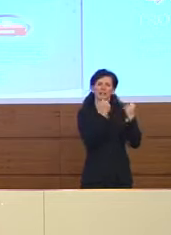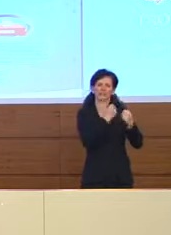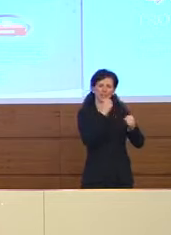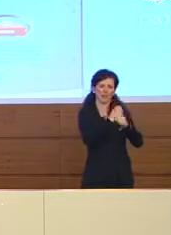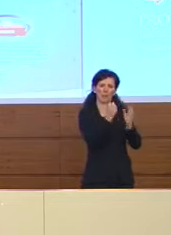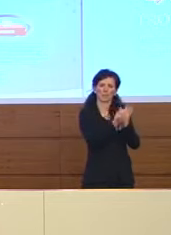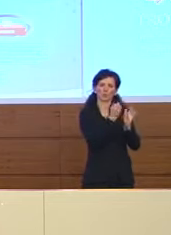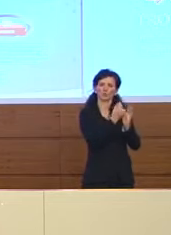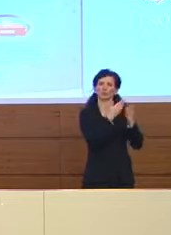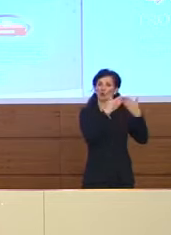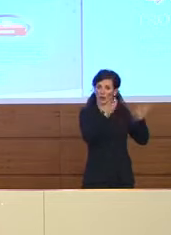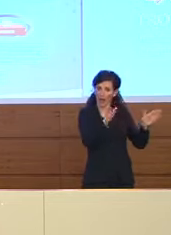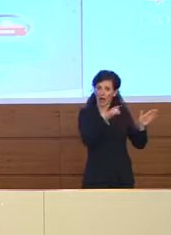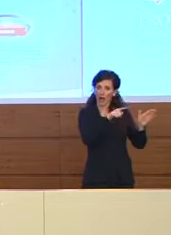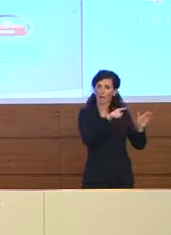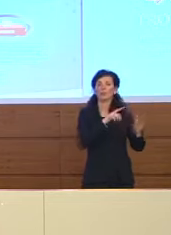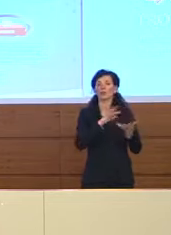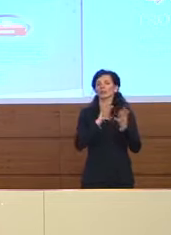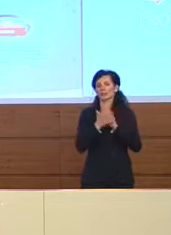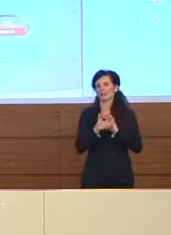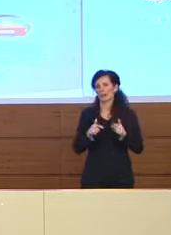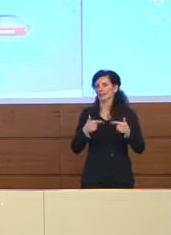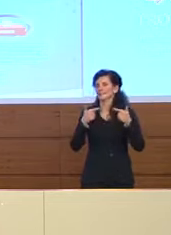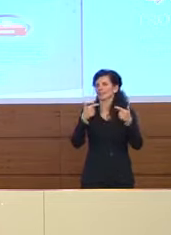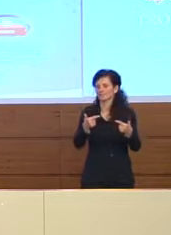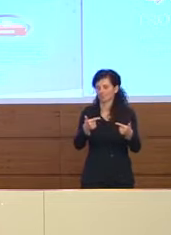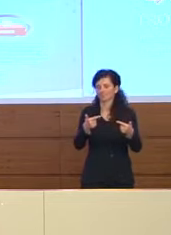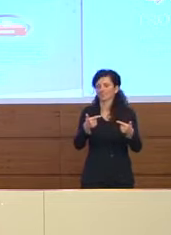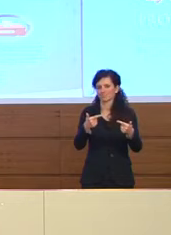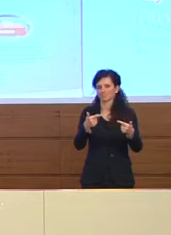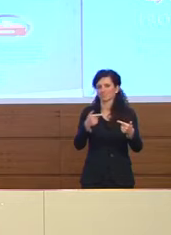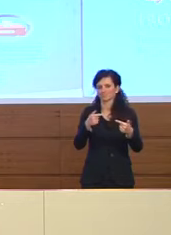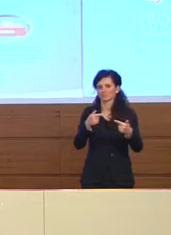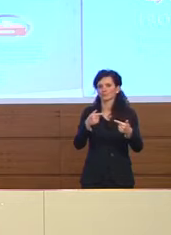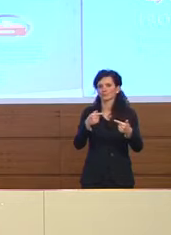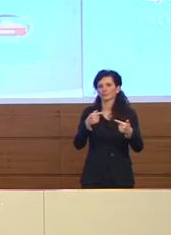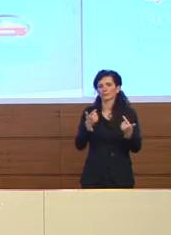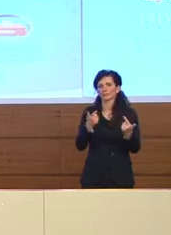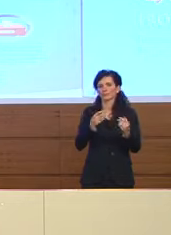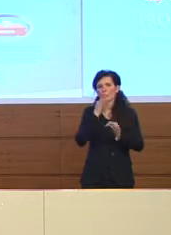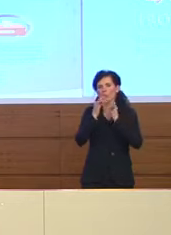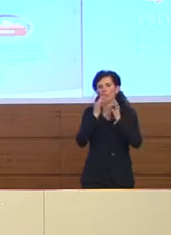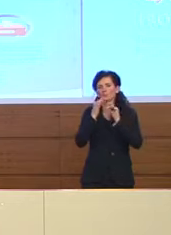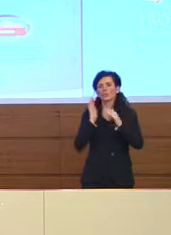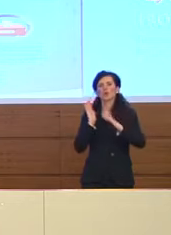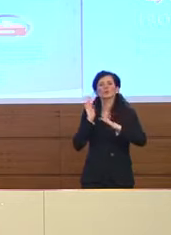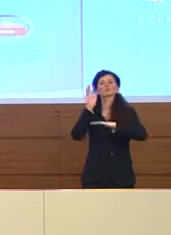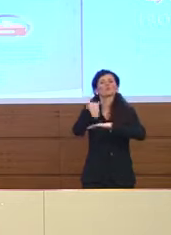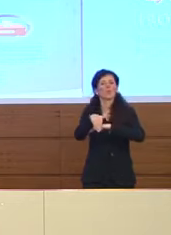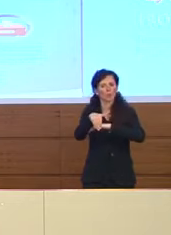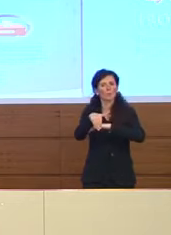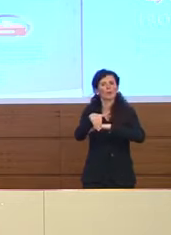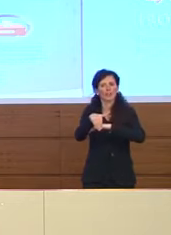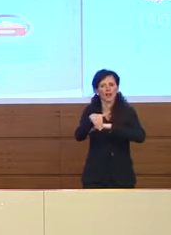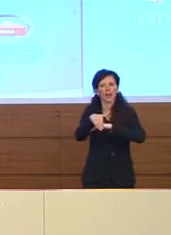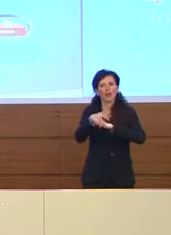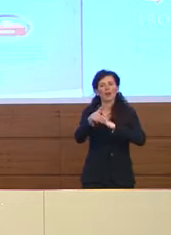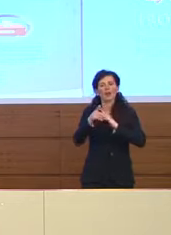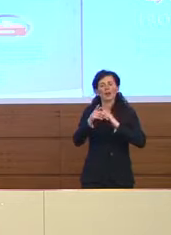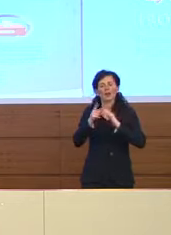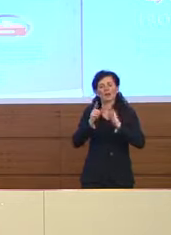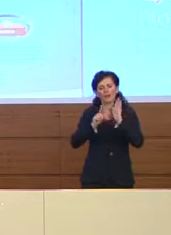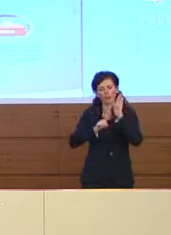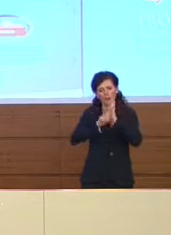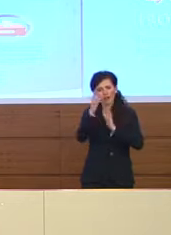comportato certamente l'andare oltre e non di poco all'indice di